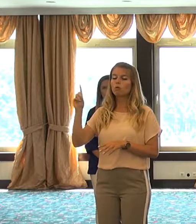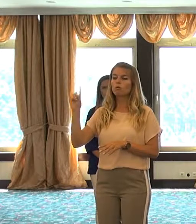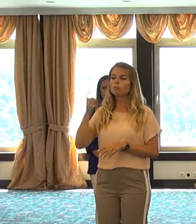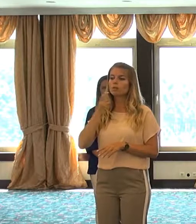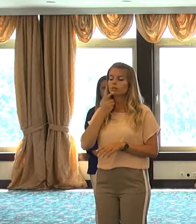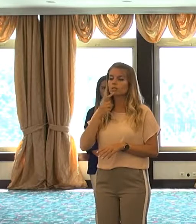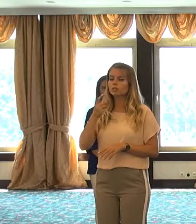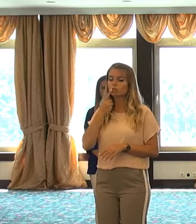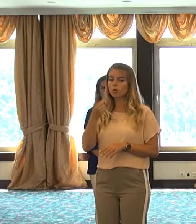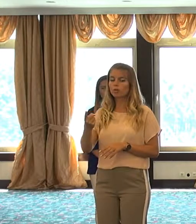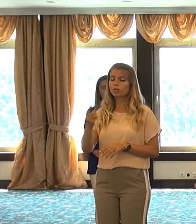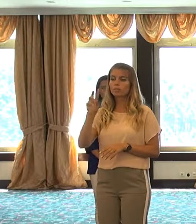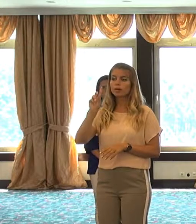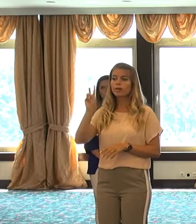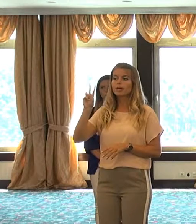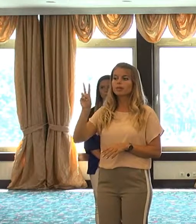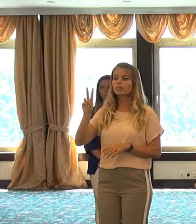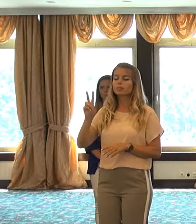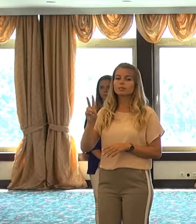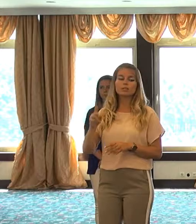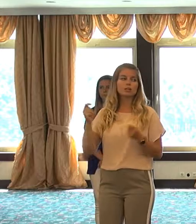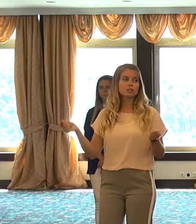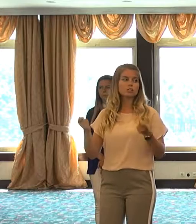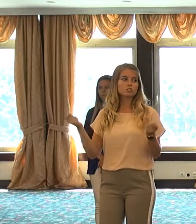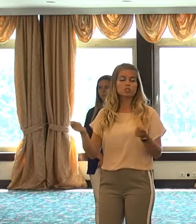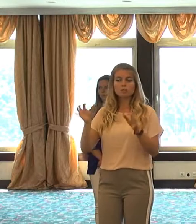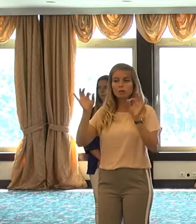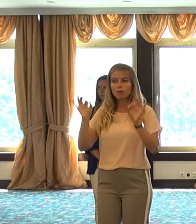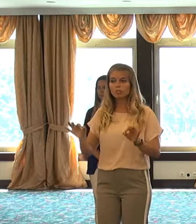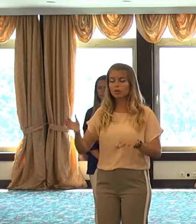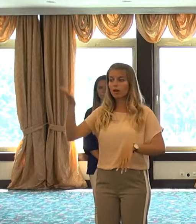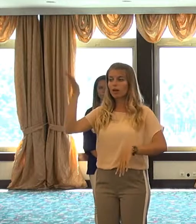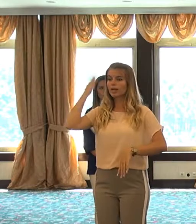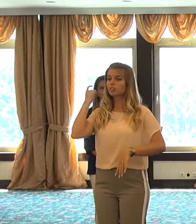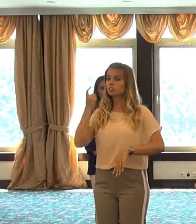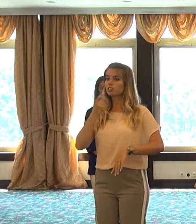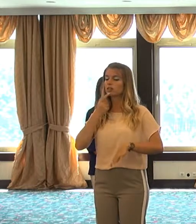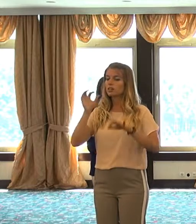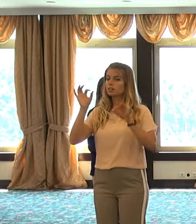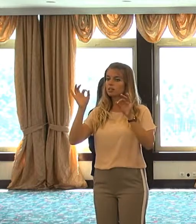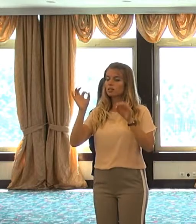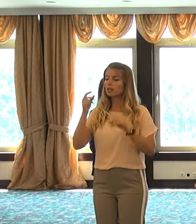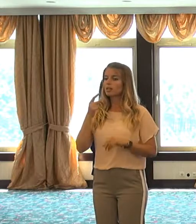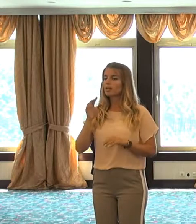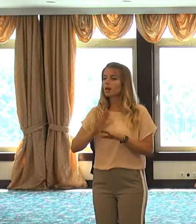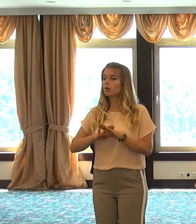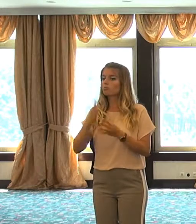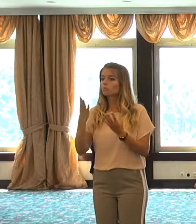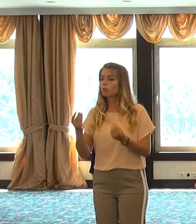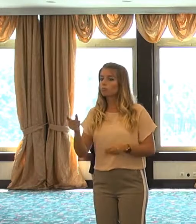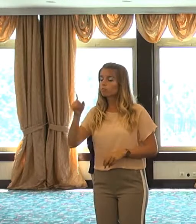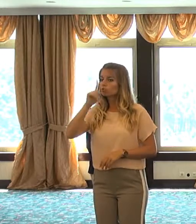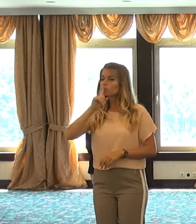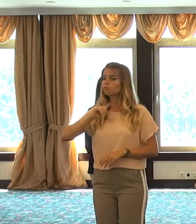20 tane çalışmayla başlayan serüven, geçen sene yaptığımız olduğumuz kongrede 100'ün